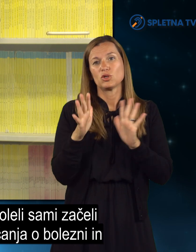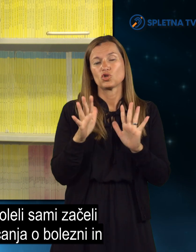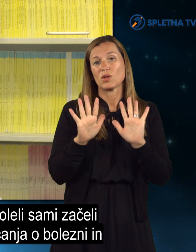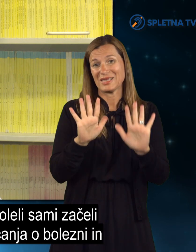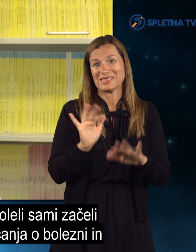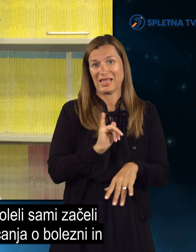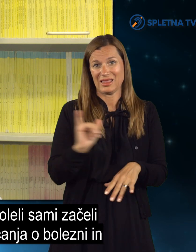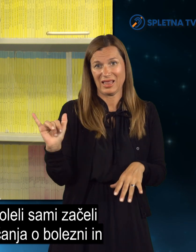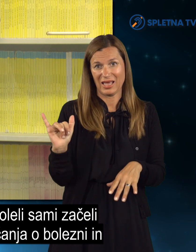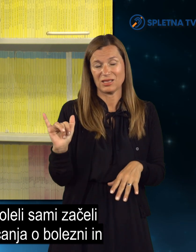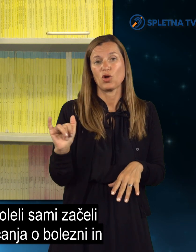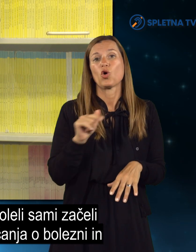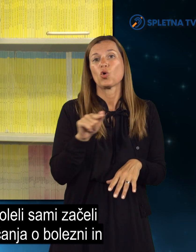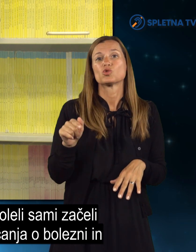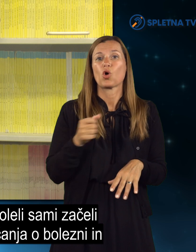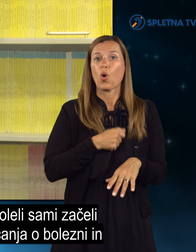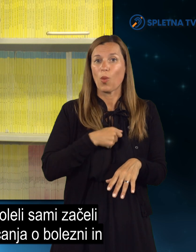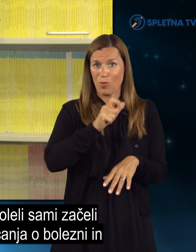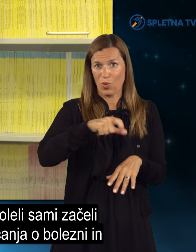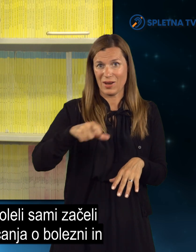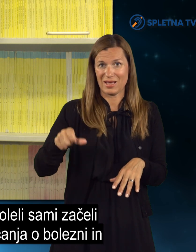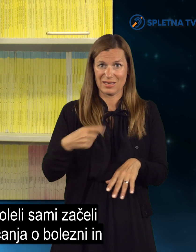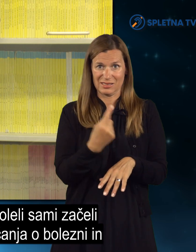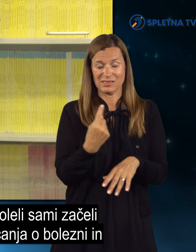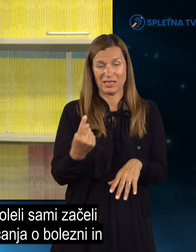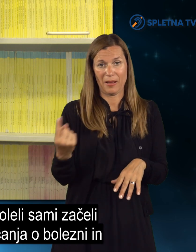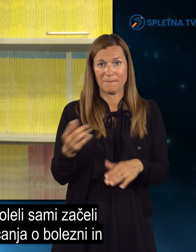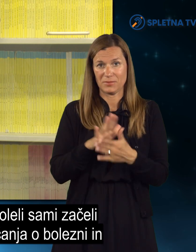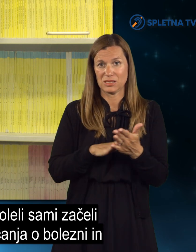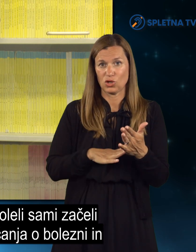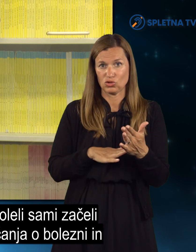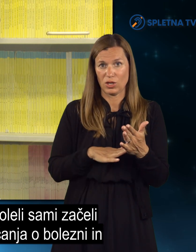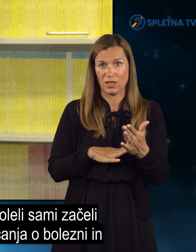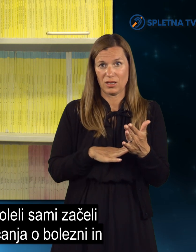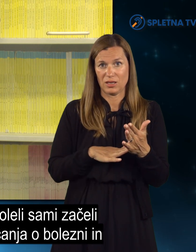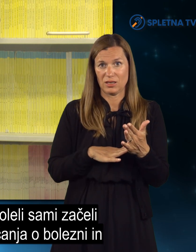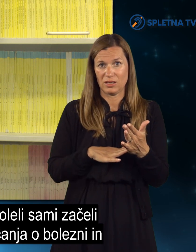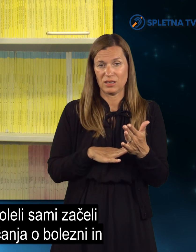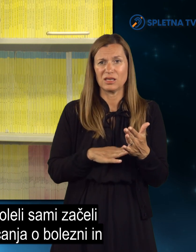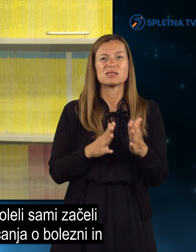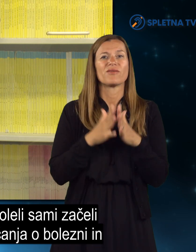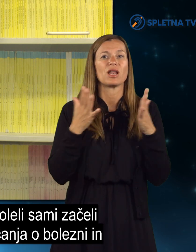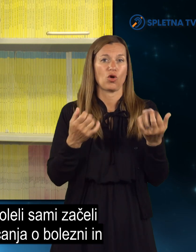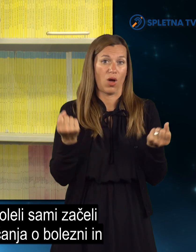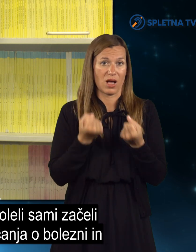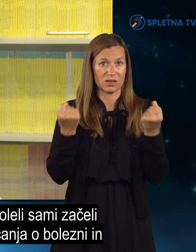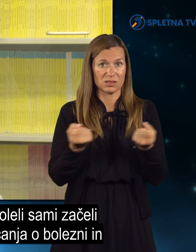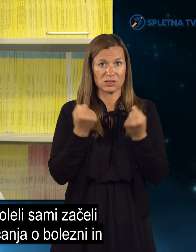ko so oboleli sami začeli z veliko